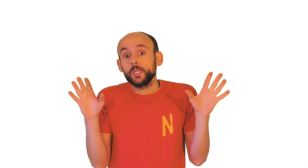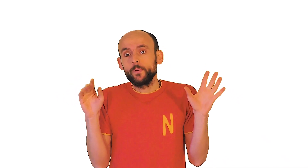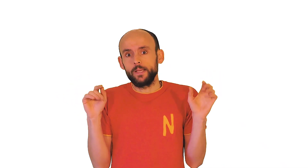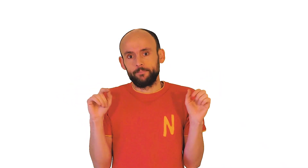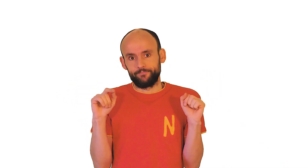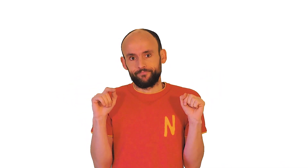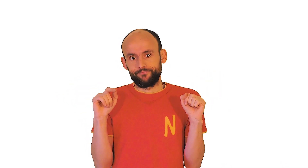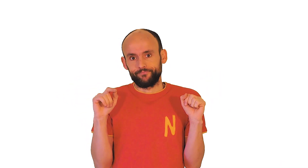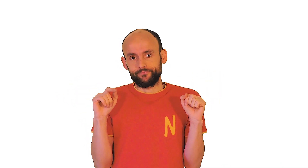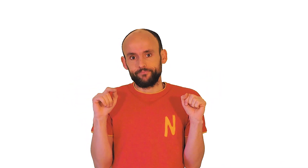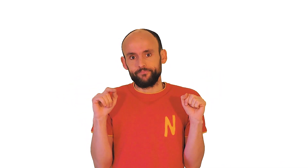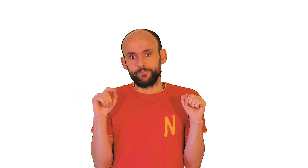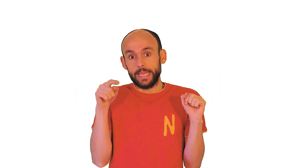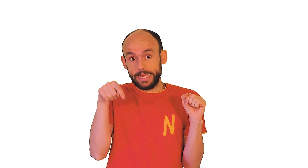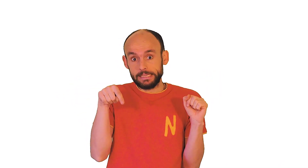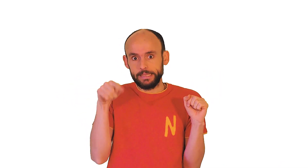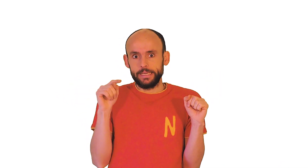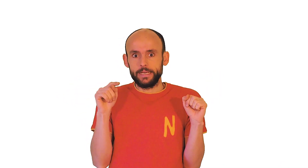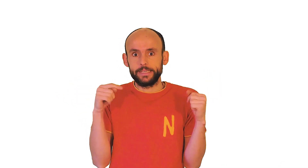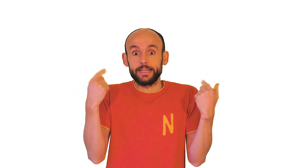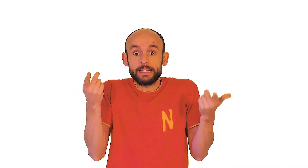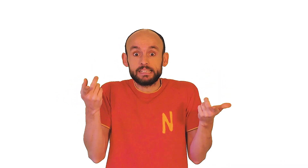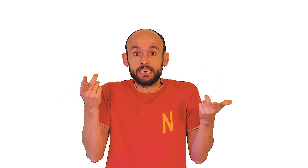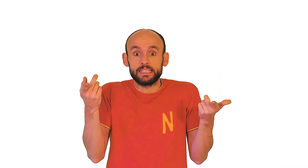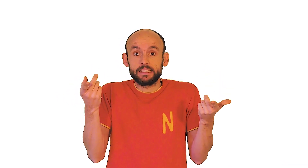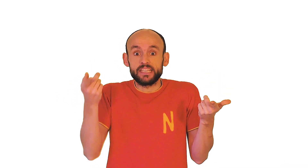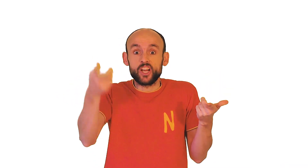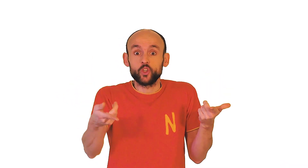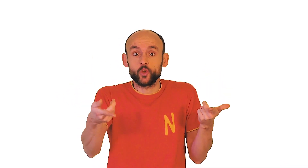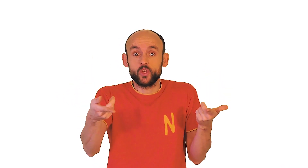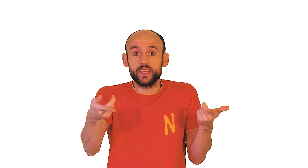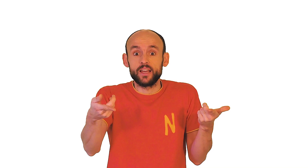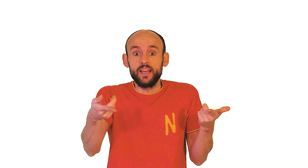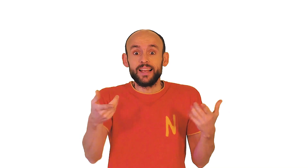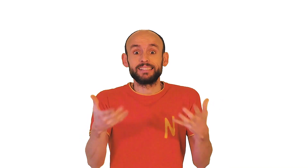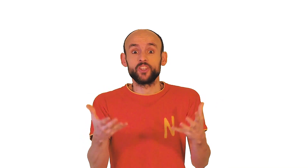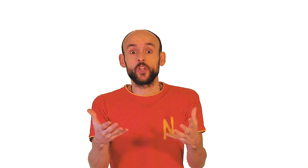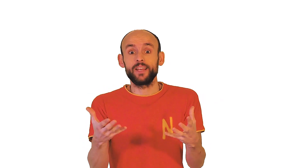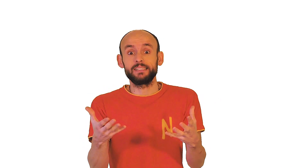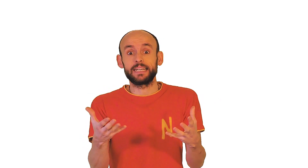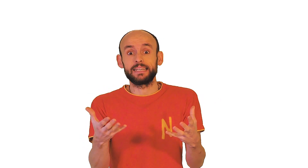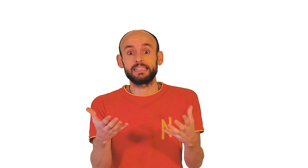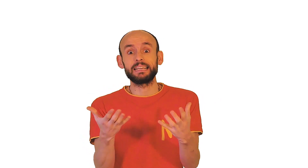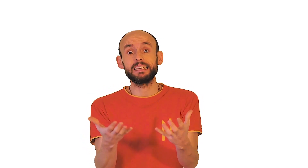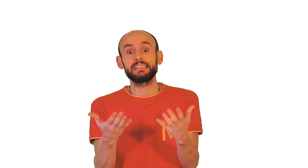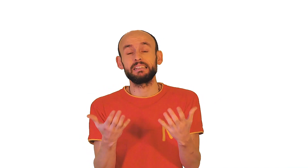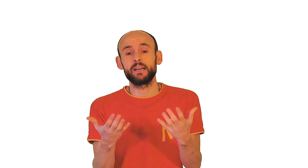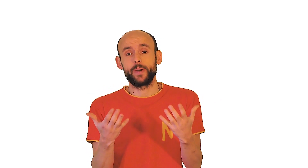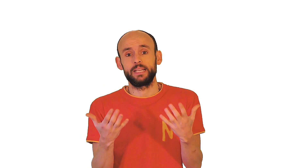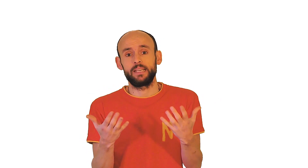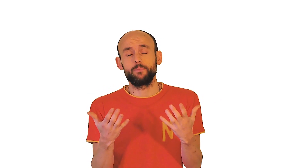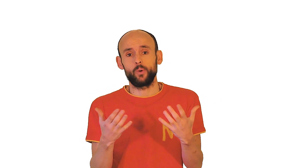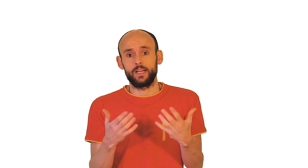horrible. Ese día, y al día siguiente, y al otro día, la señora de la cerda seguía sin aparecer por la